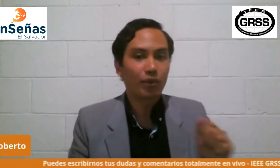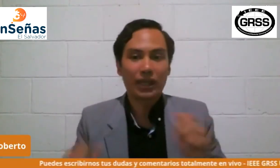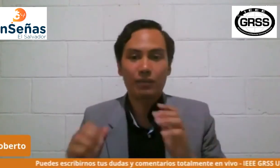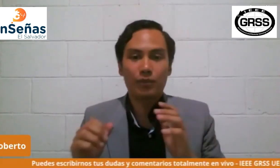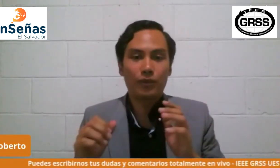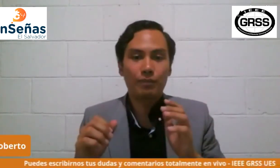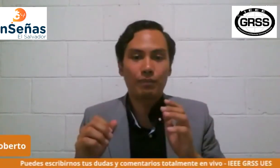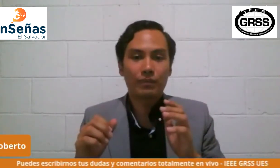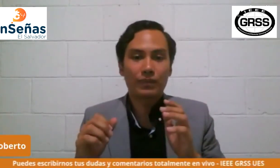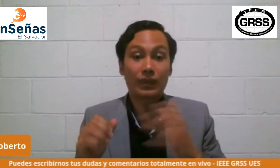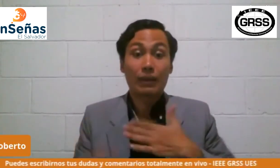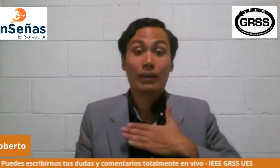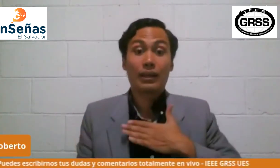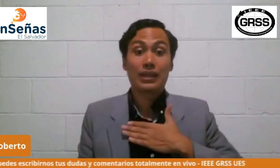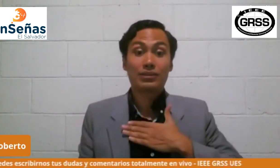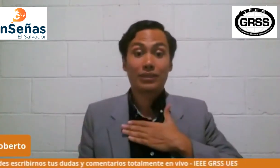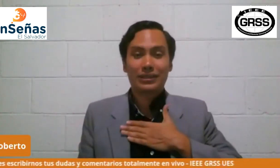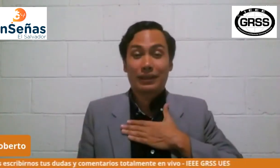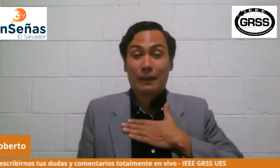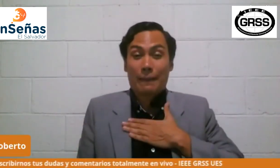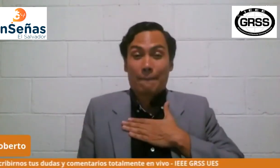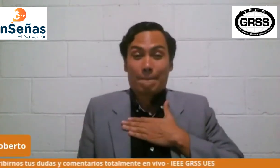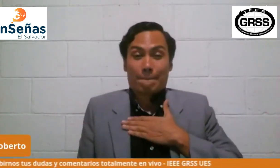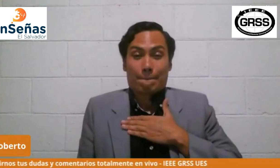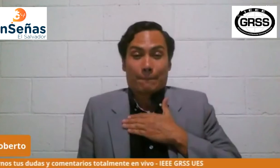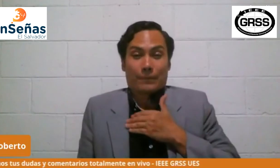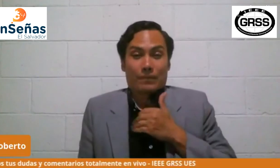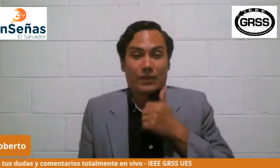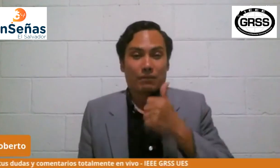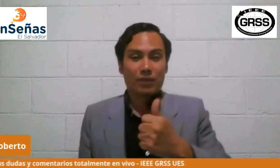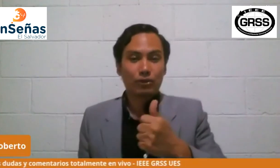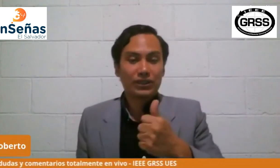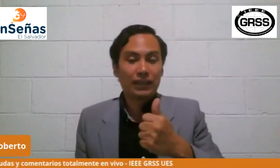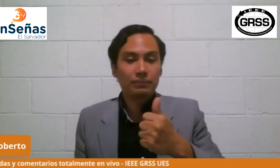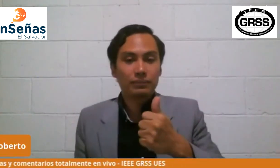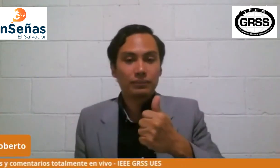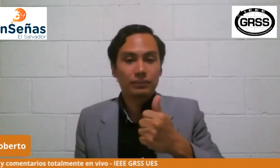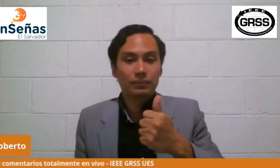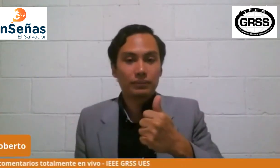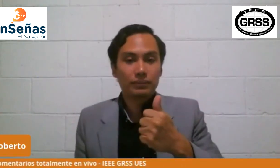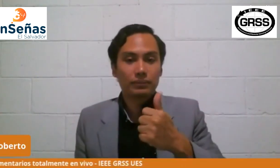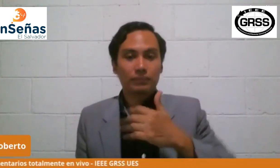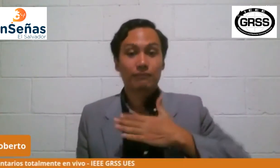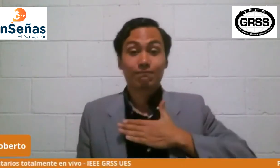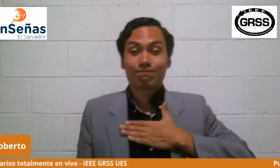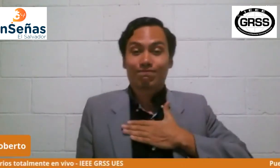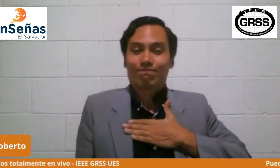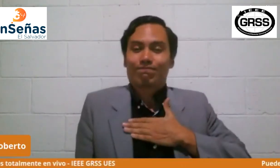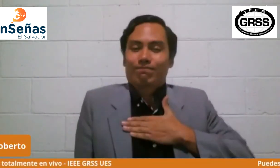decir, por ejemplo, esto es, me gusta